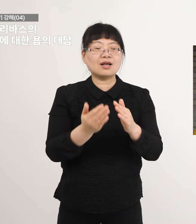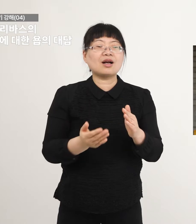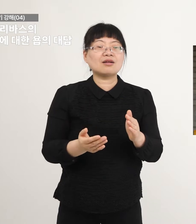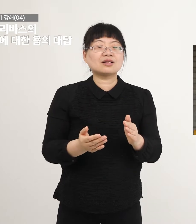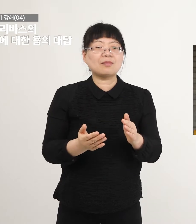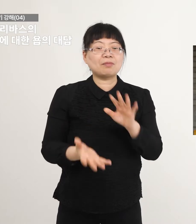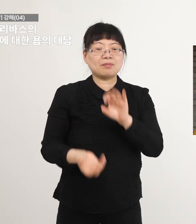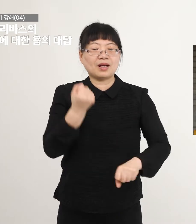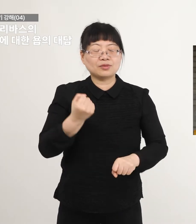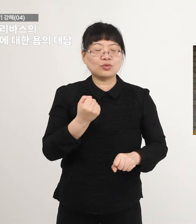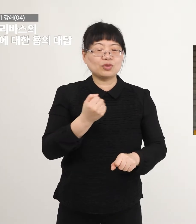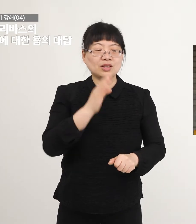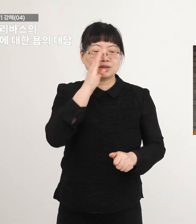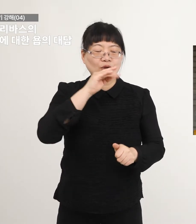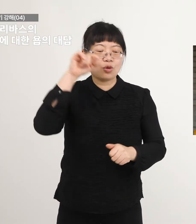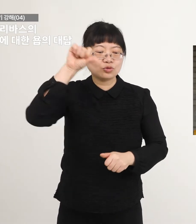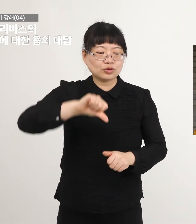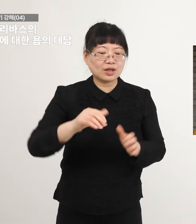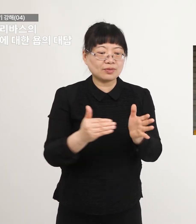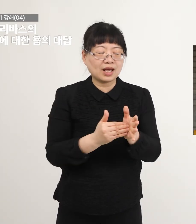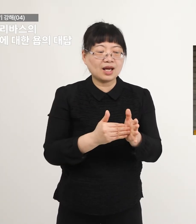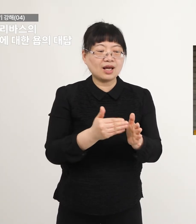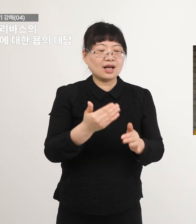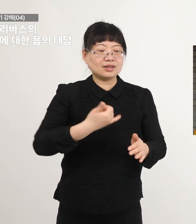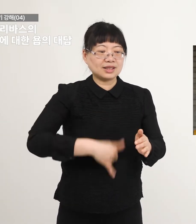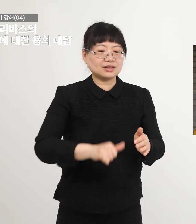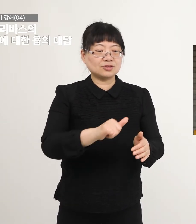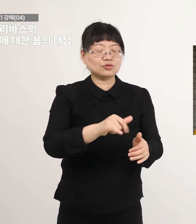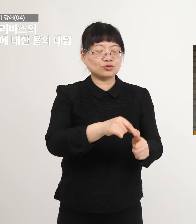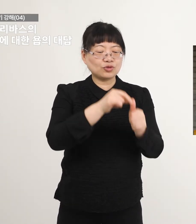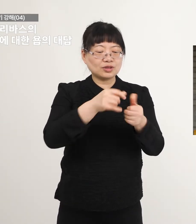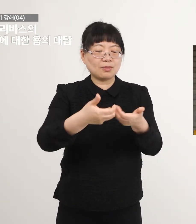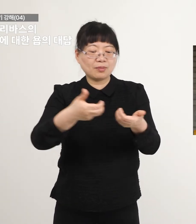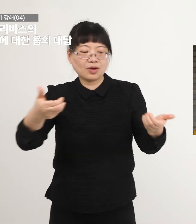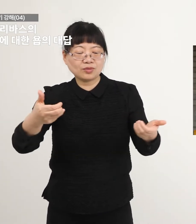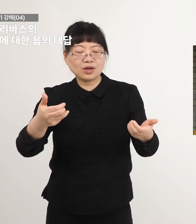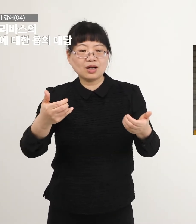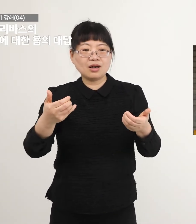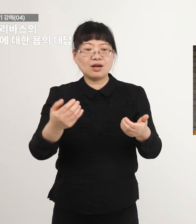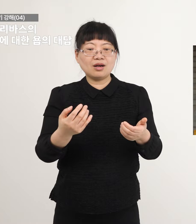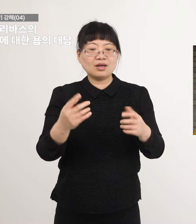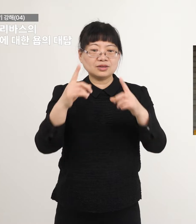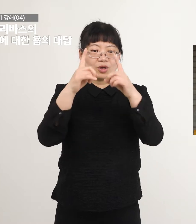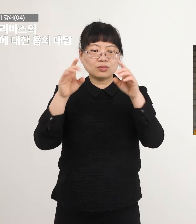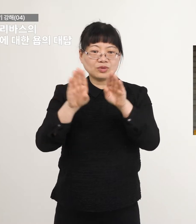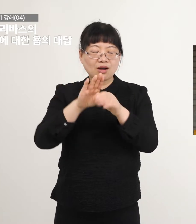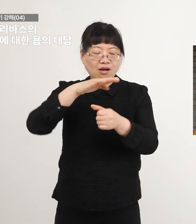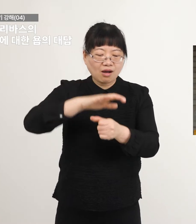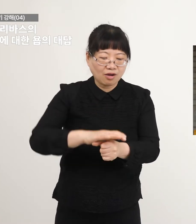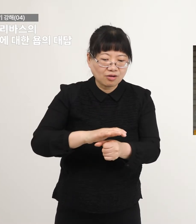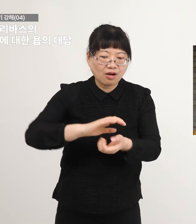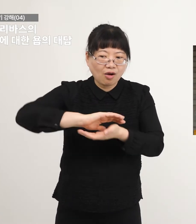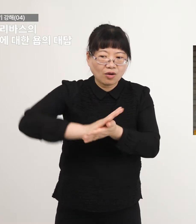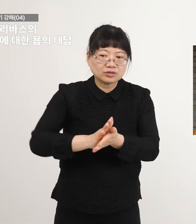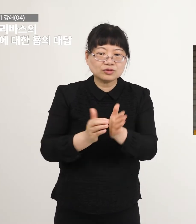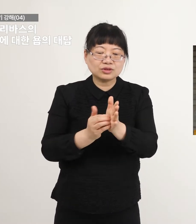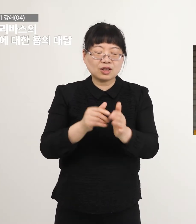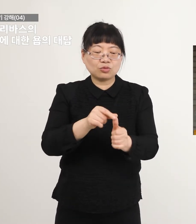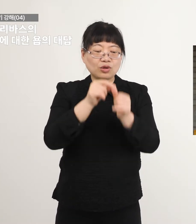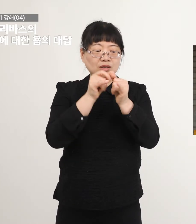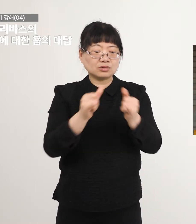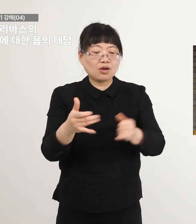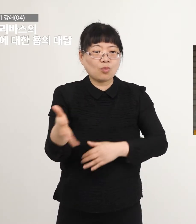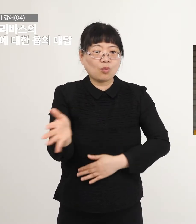저주하였노라. 그의 자식들은 구원에서 멀고 성문에서 억눌리나 구하는 자가 없으며